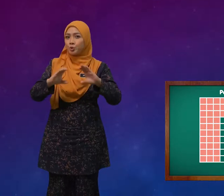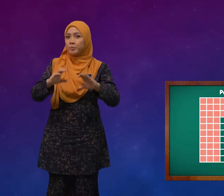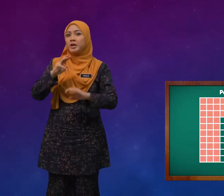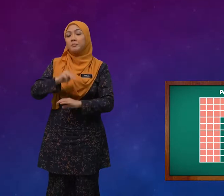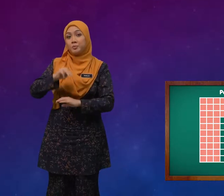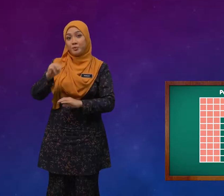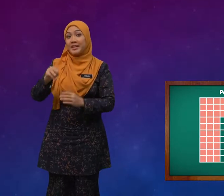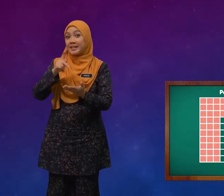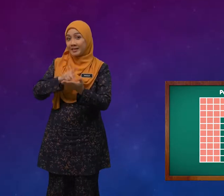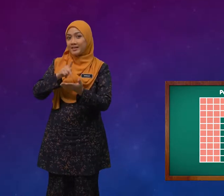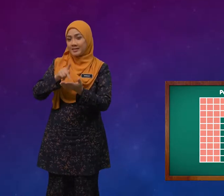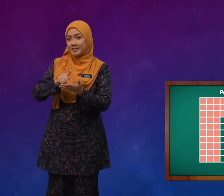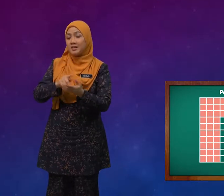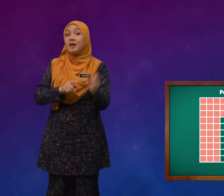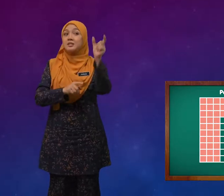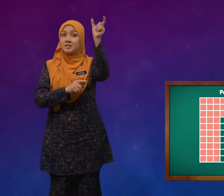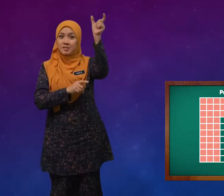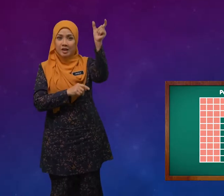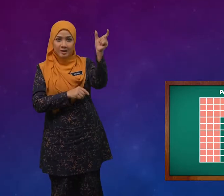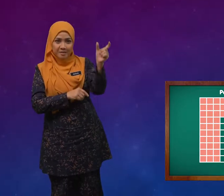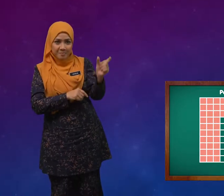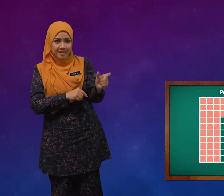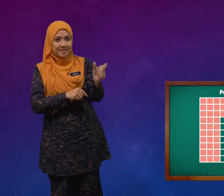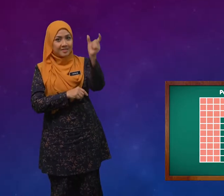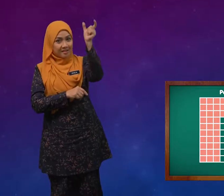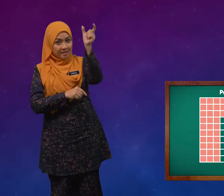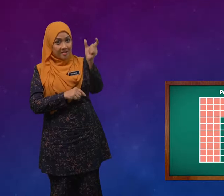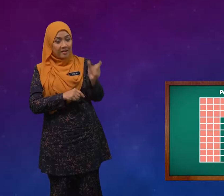Cuba murid kira secara menegak